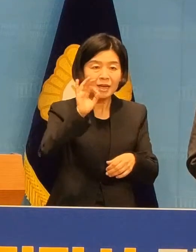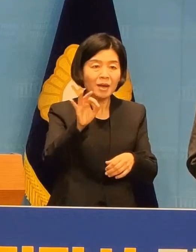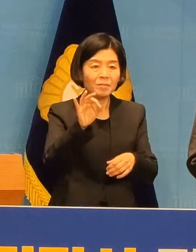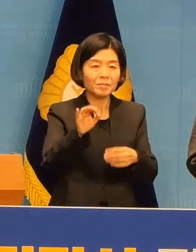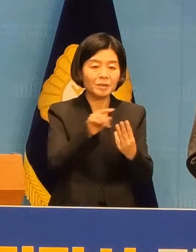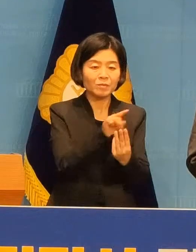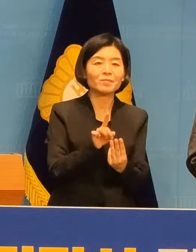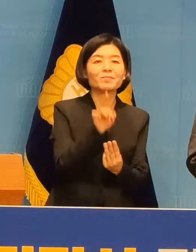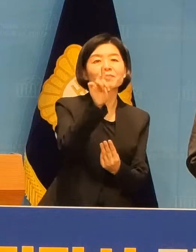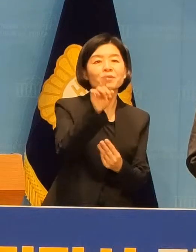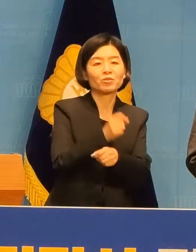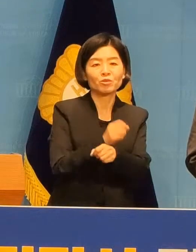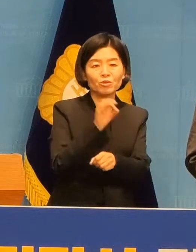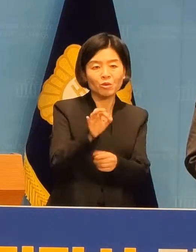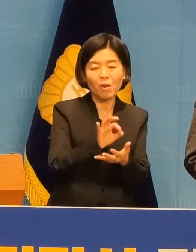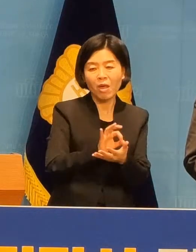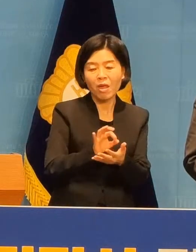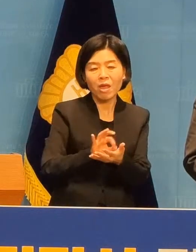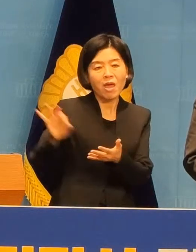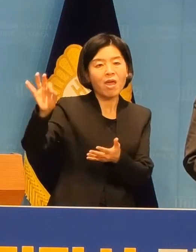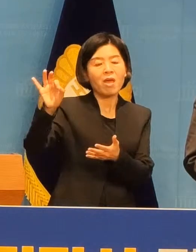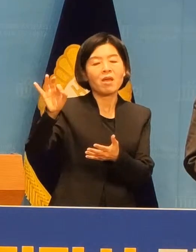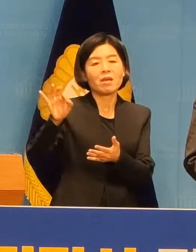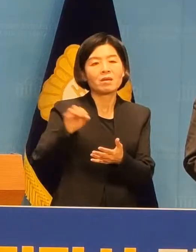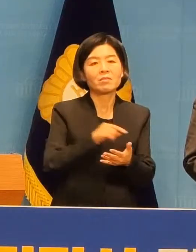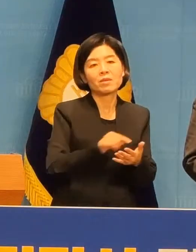수수료로 빠져나가는 구조로 악화되었습니다.